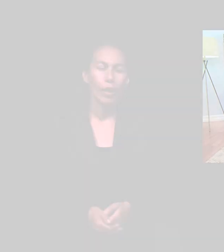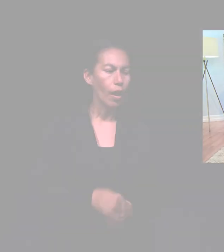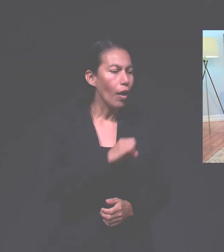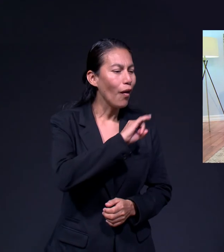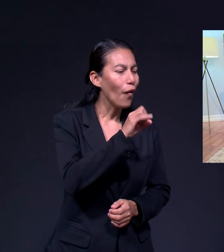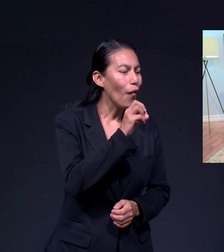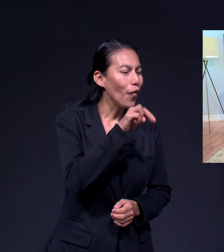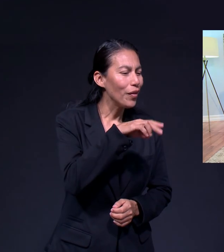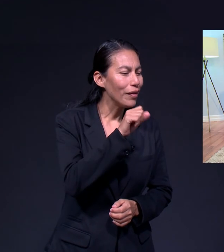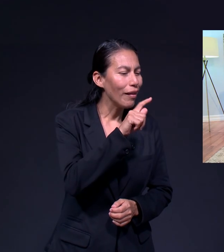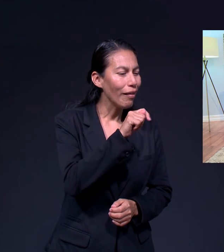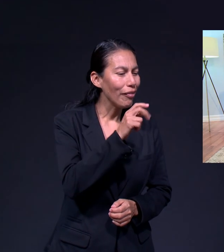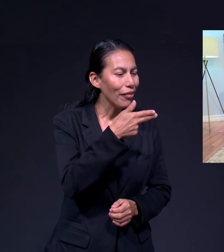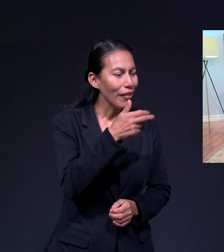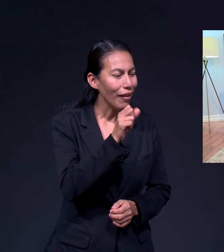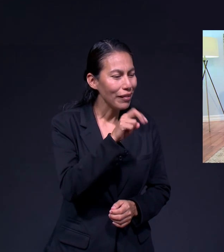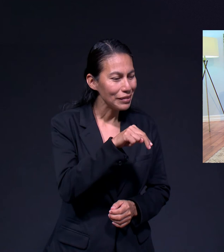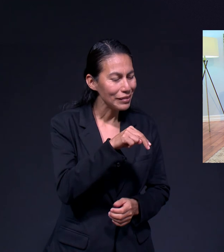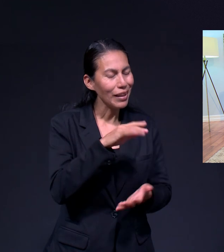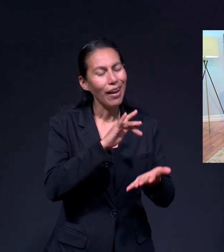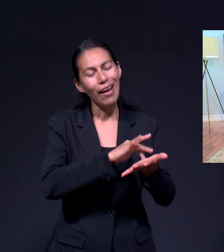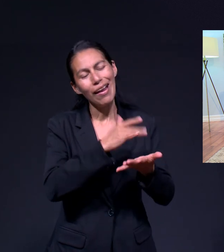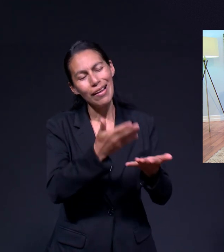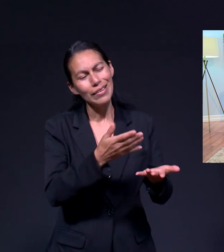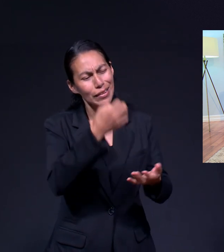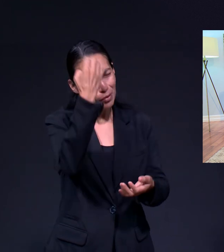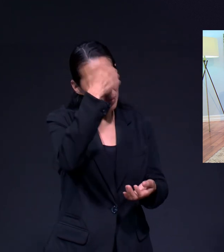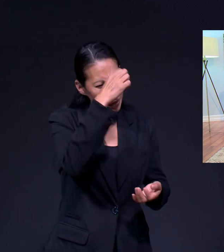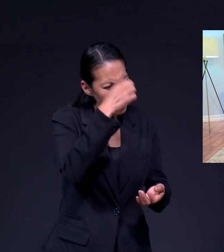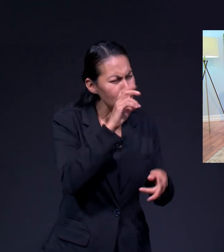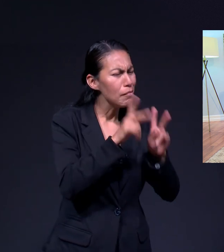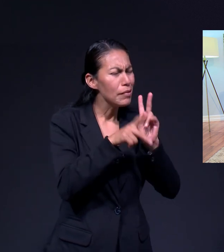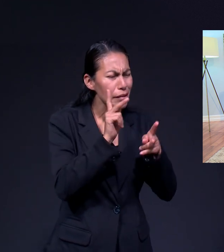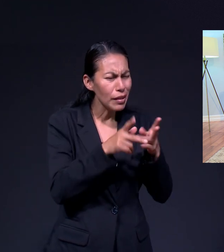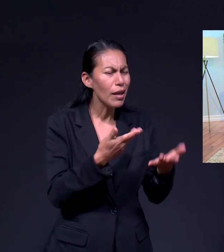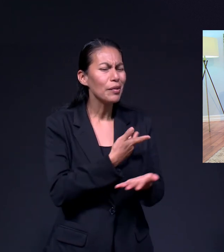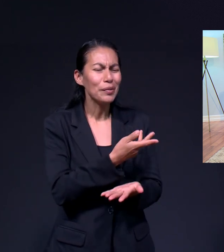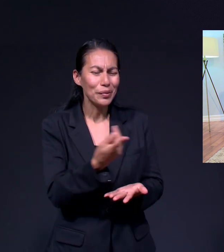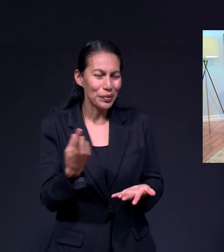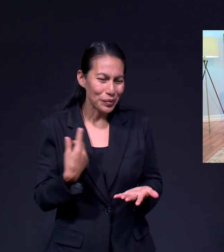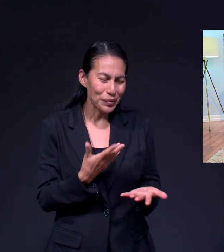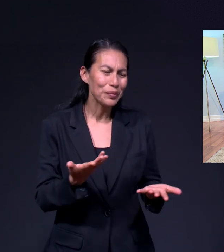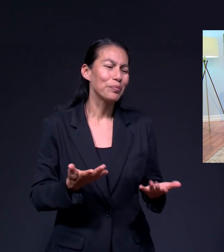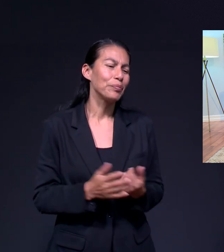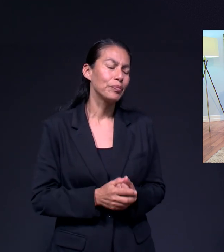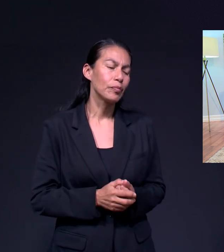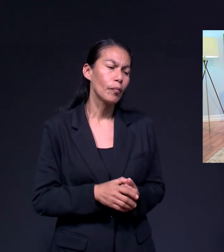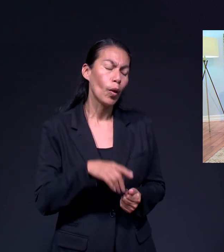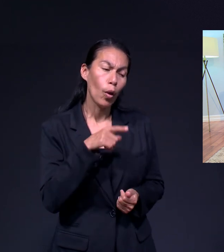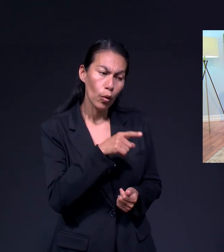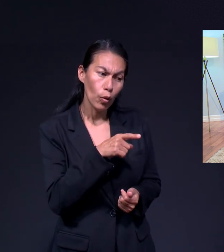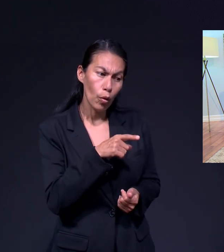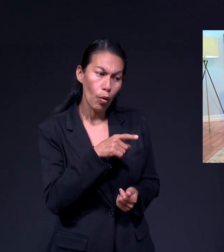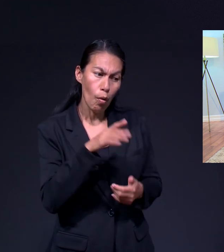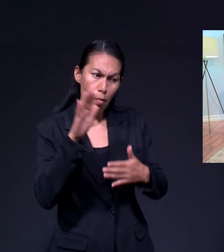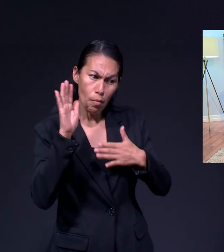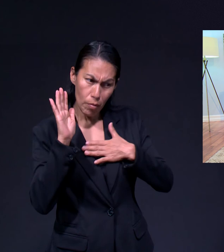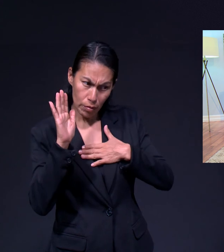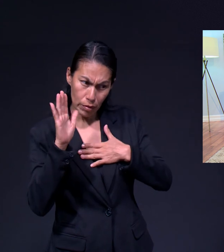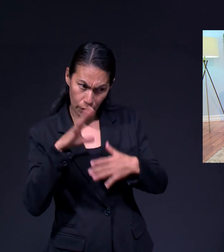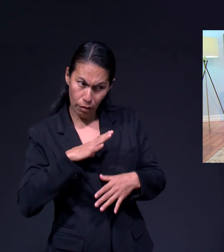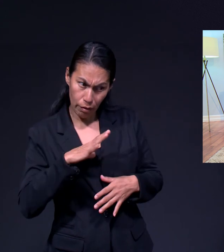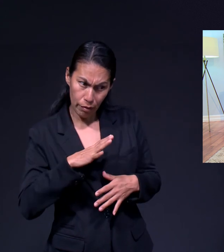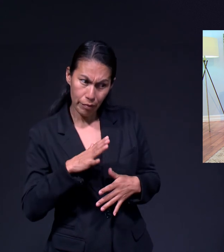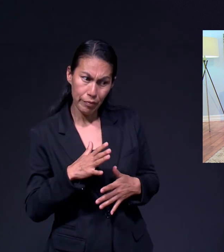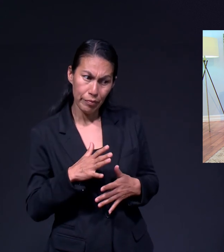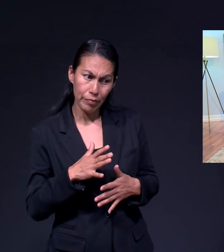durante muchas gracias por compartir sus experiencias con nosotros tú tienes una una promesa